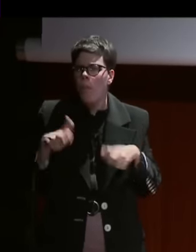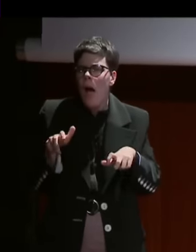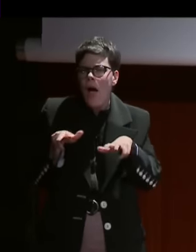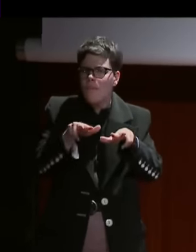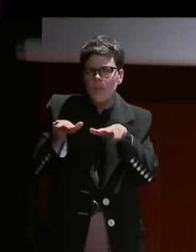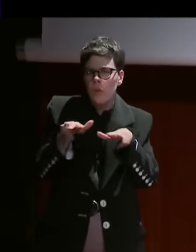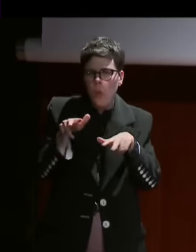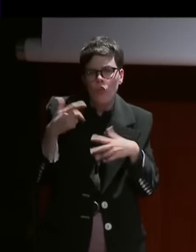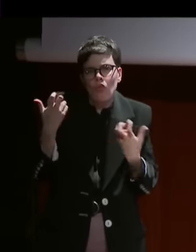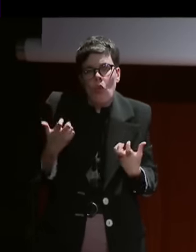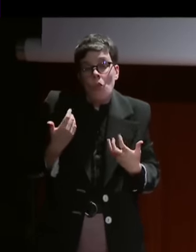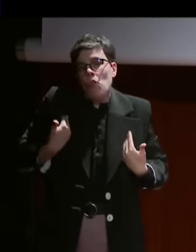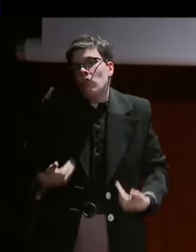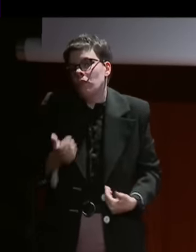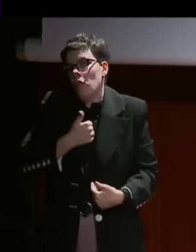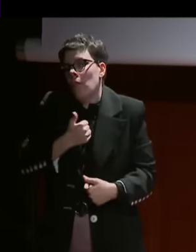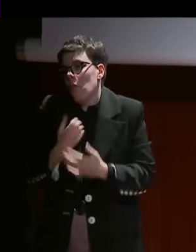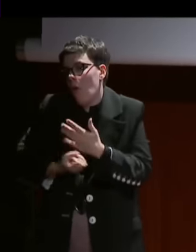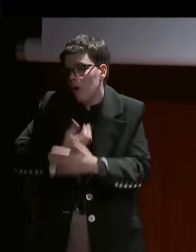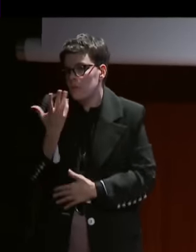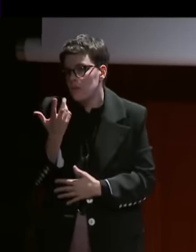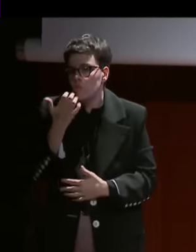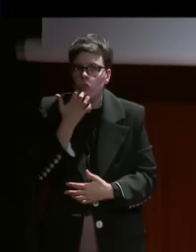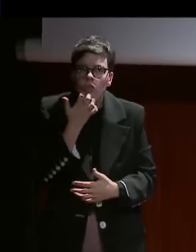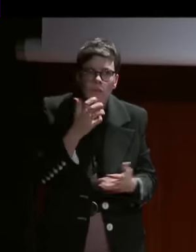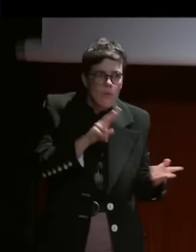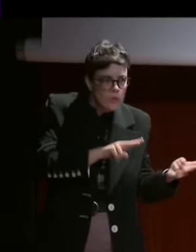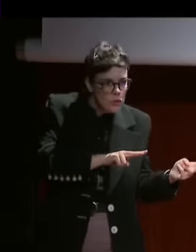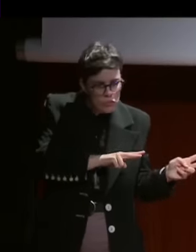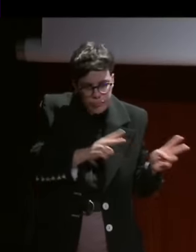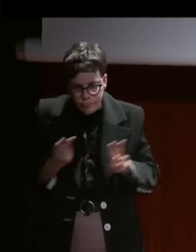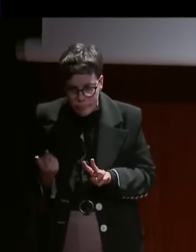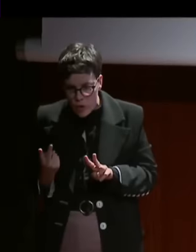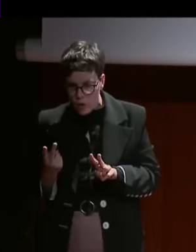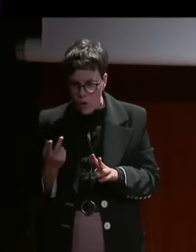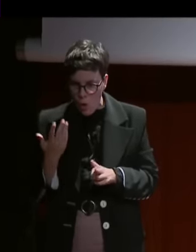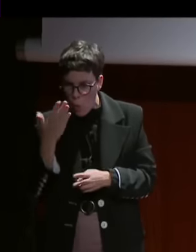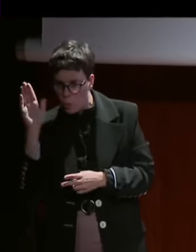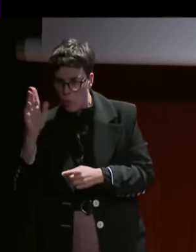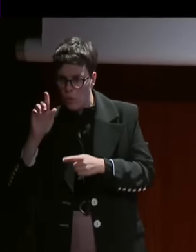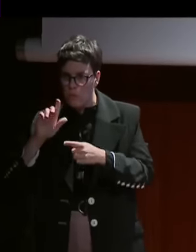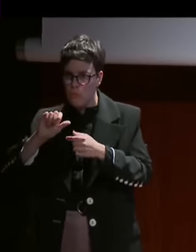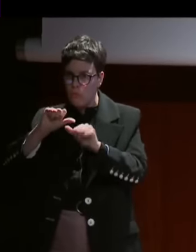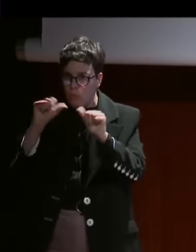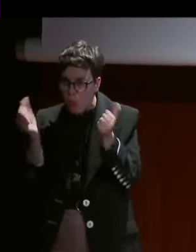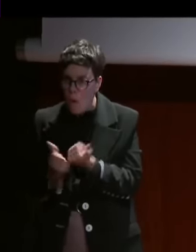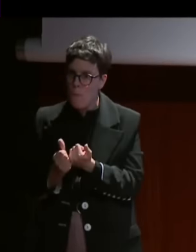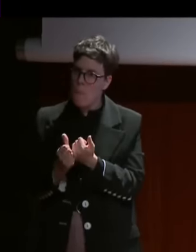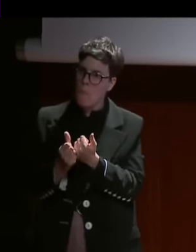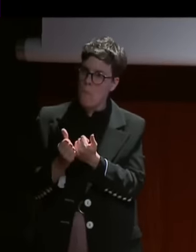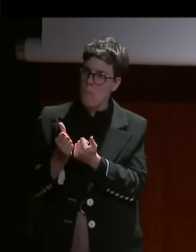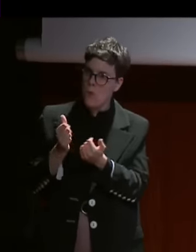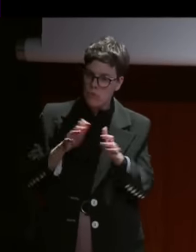signes, mais je ne voulais pas de la vidéo, je suis artiste, j'avais envie de trouver une autre forme.